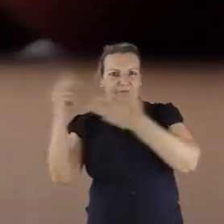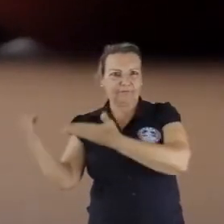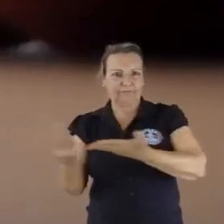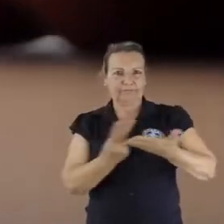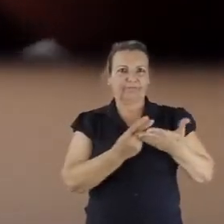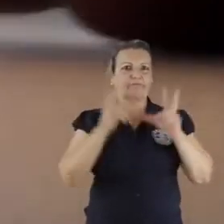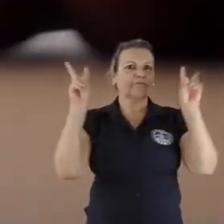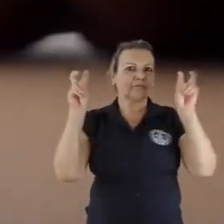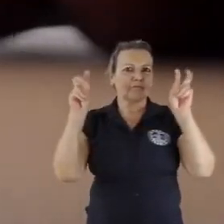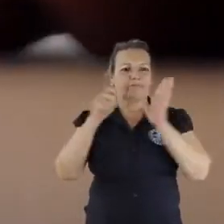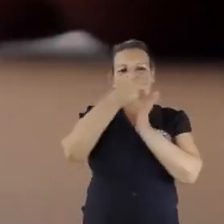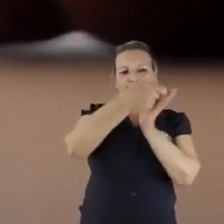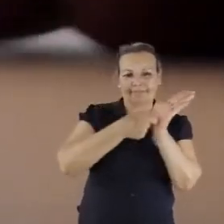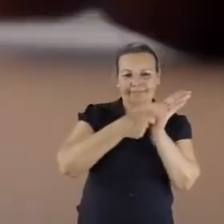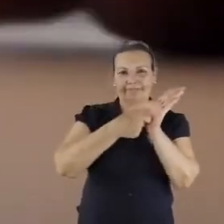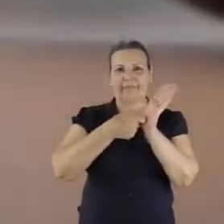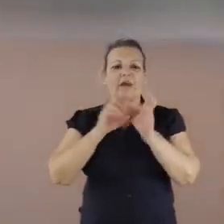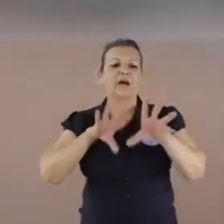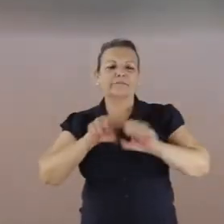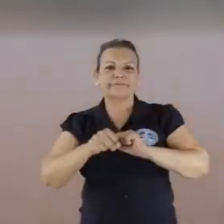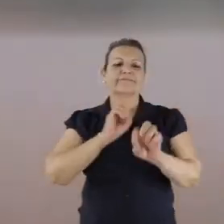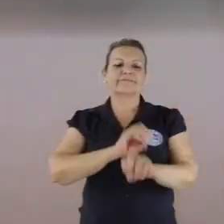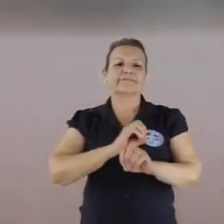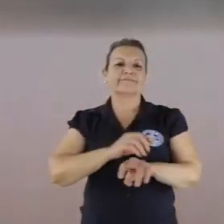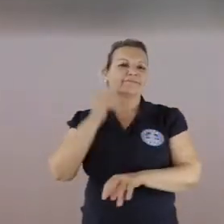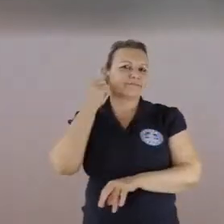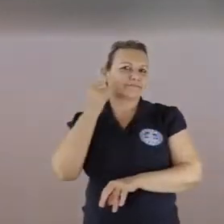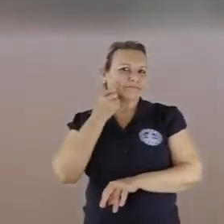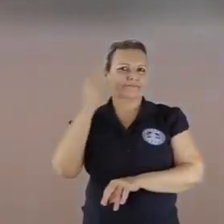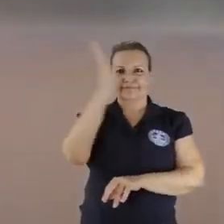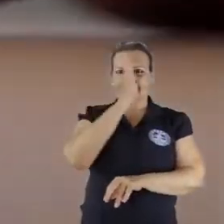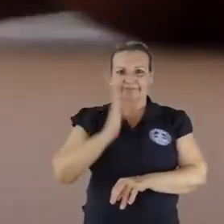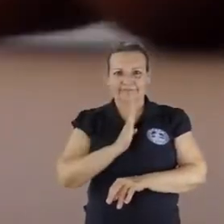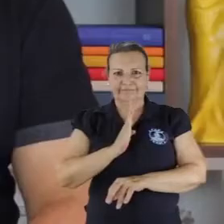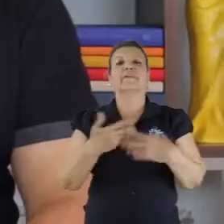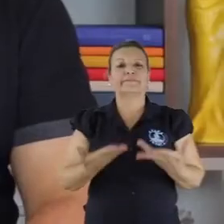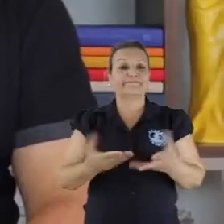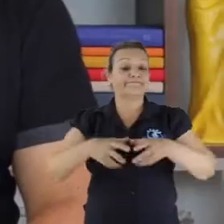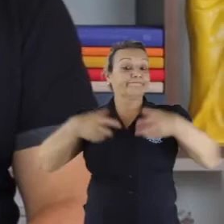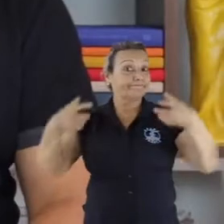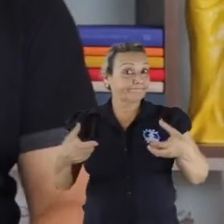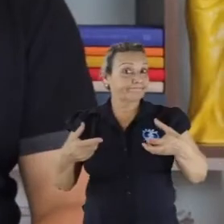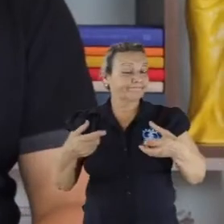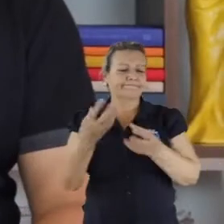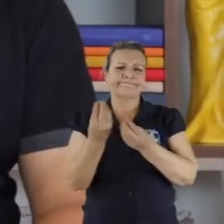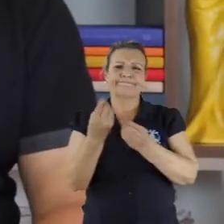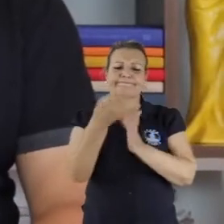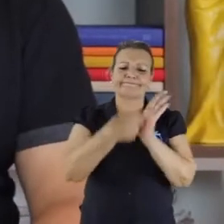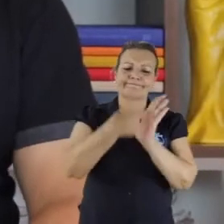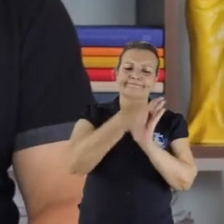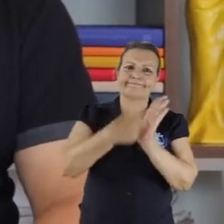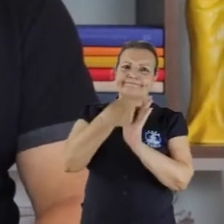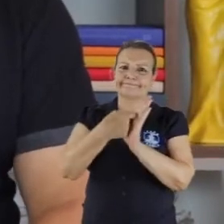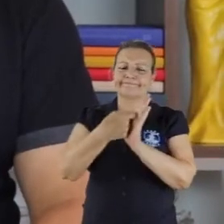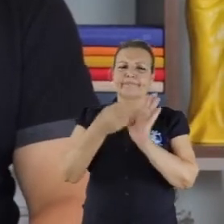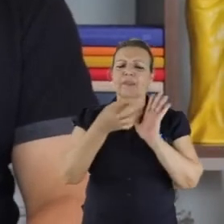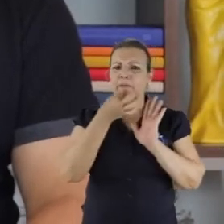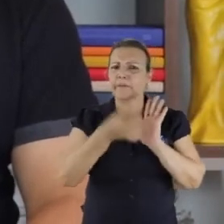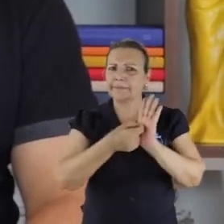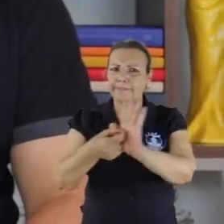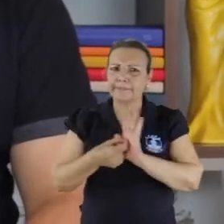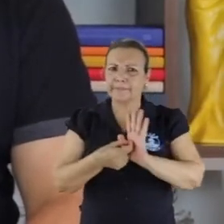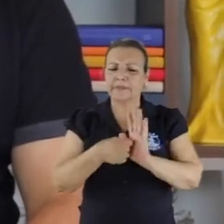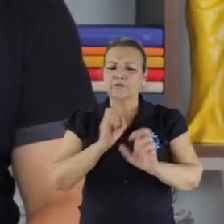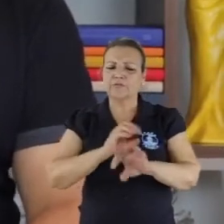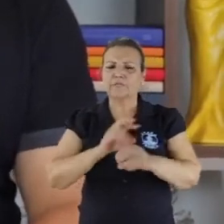de redação a formação educacional de surdos no Brasil. Houve uma quantidade considerável de redações